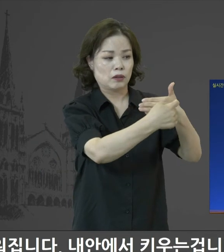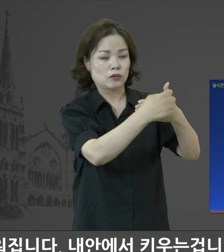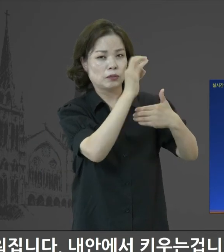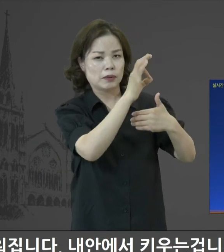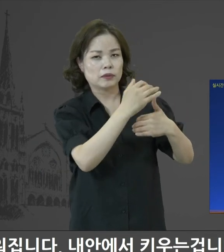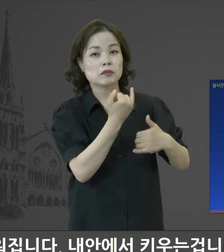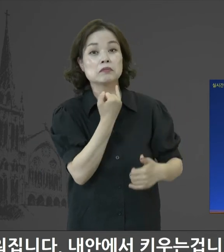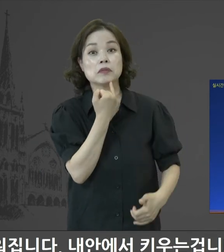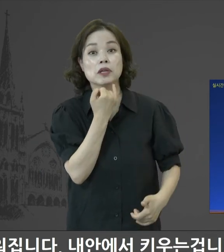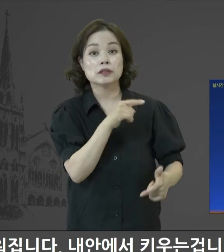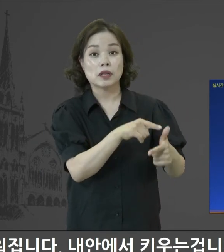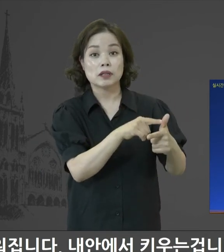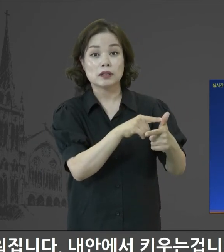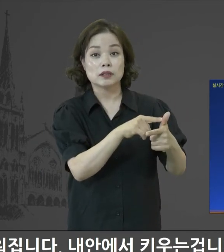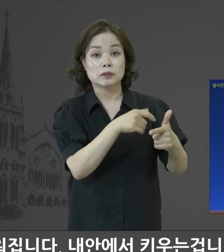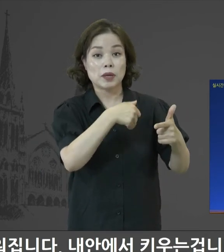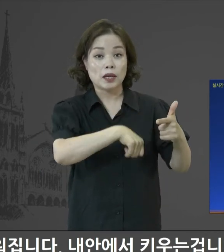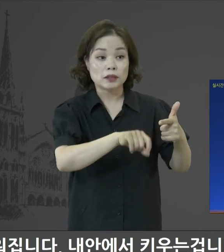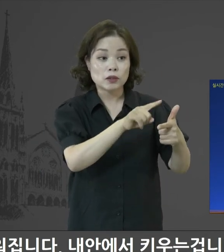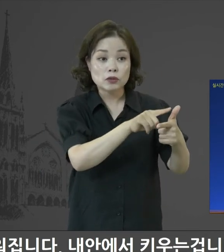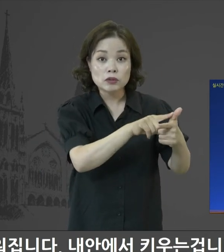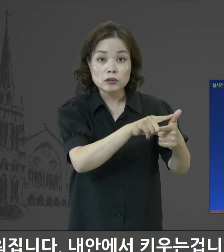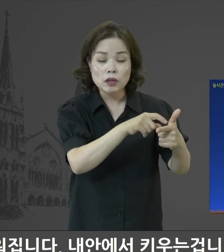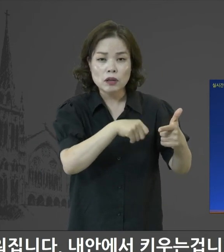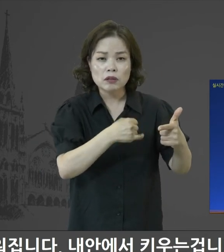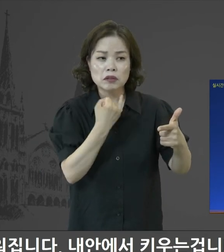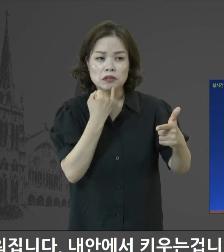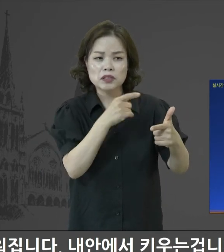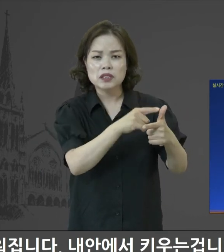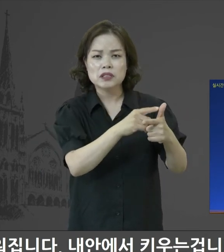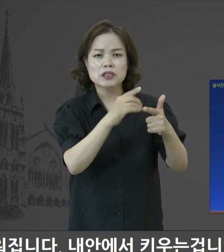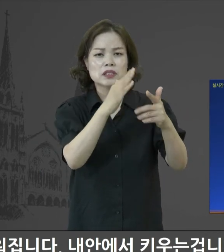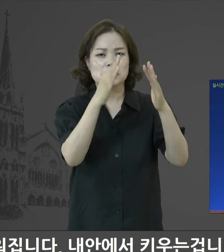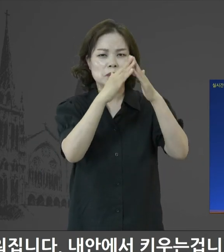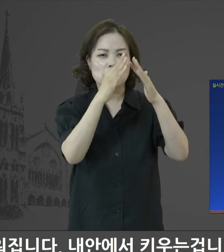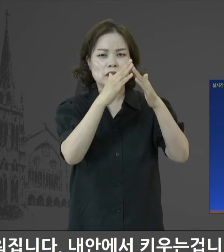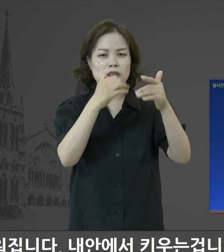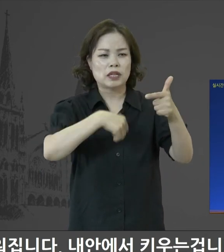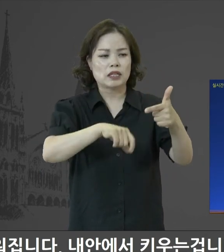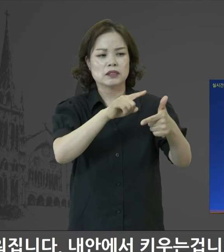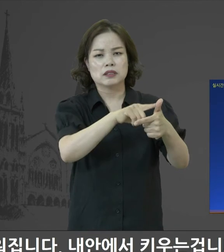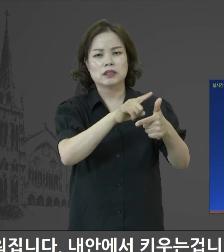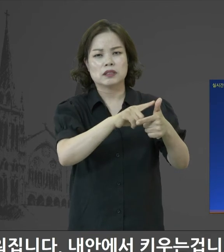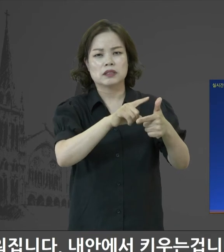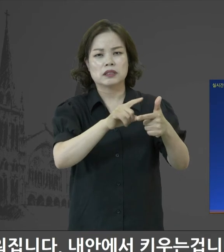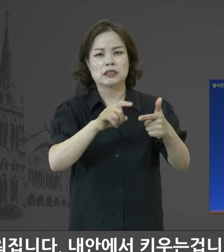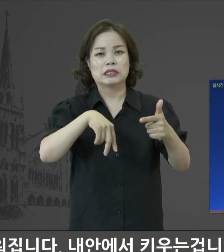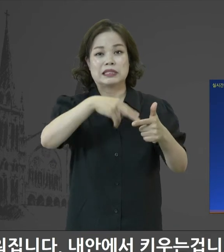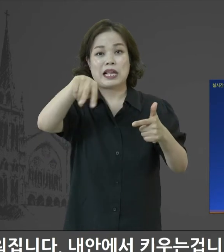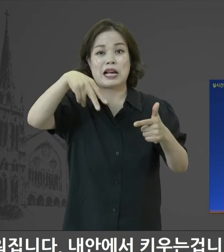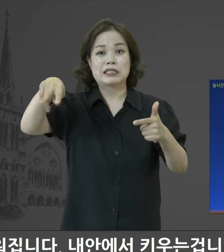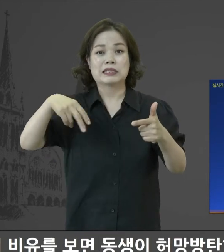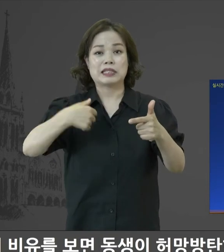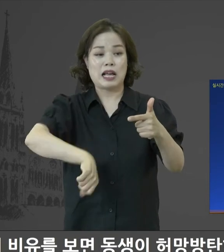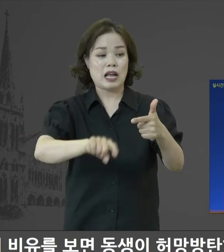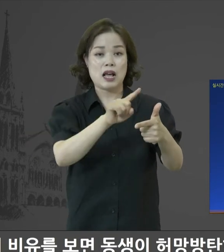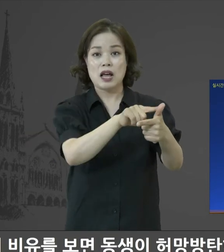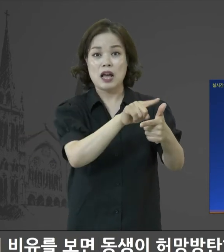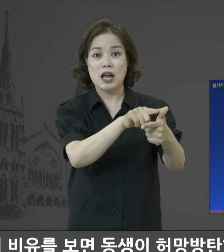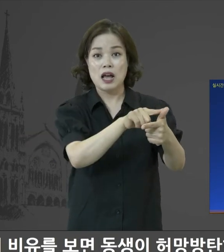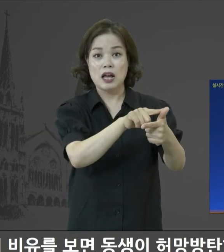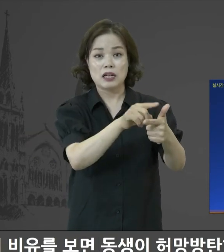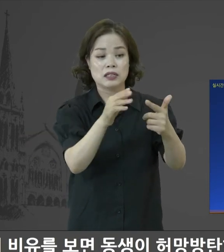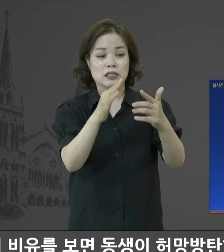보기에는 괜찮은 사람 같았는데, 알고 보니까 이 집에 있는 형도 상당한 탕자였습니다. 집에